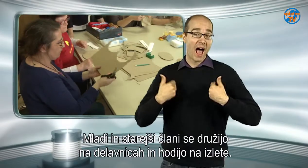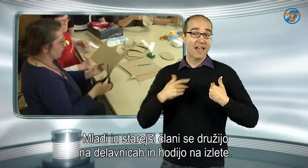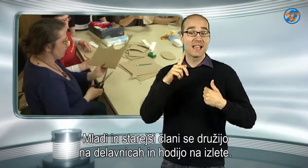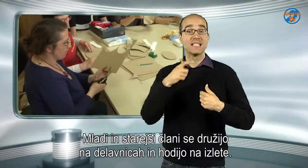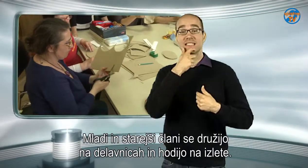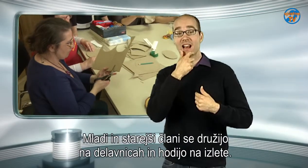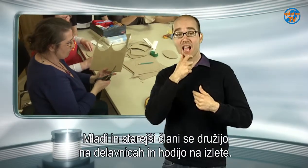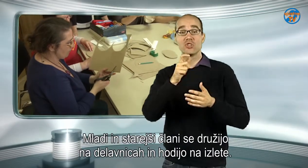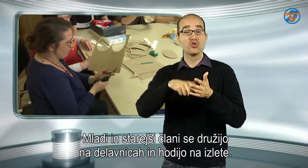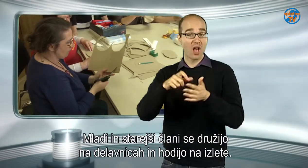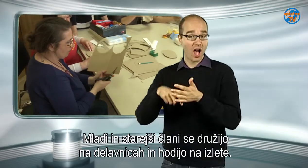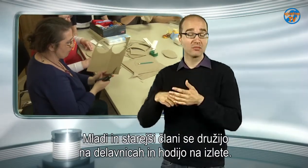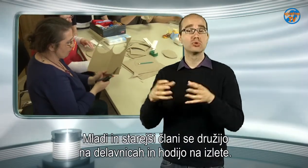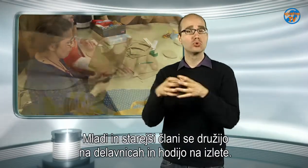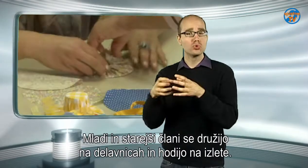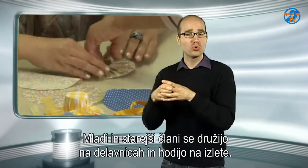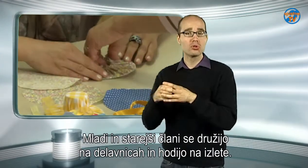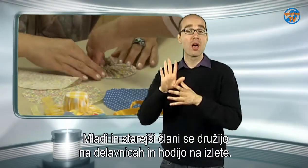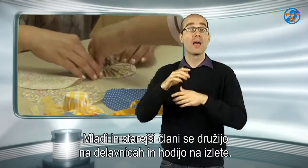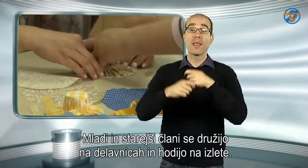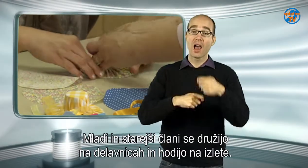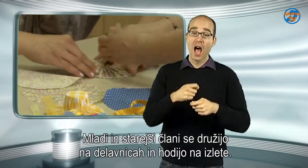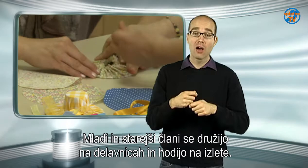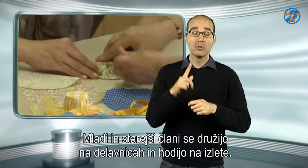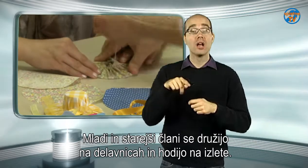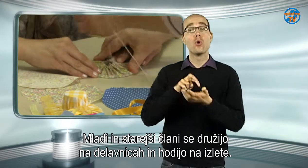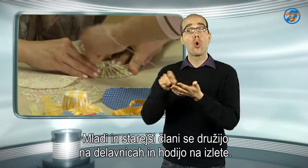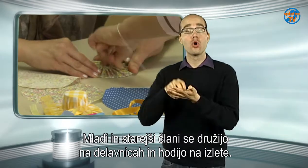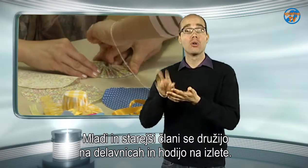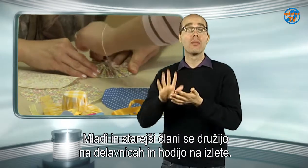Mladi in starejši člani se družijo na delavnicah in hodijo na izlete.